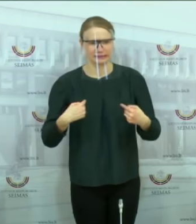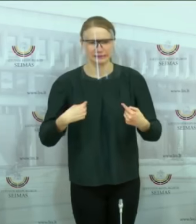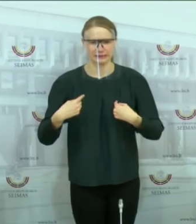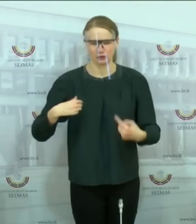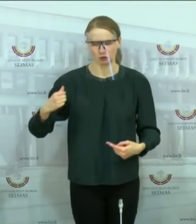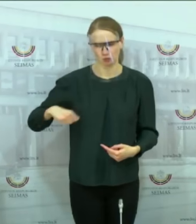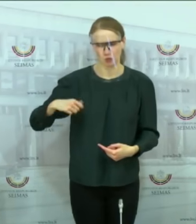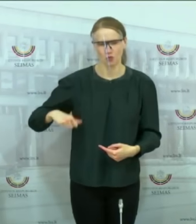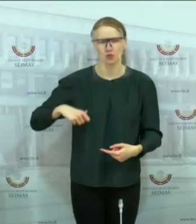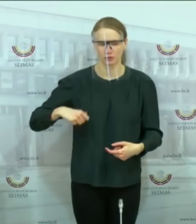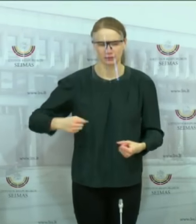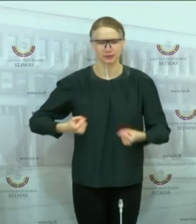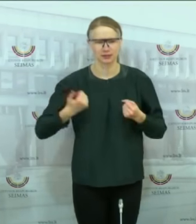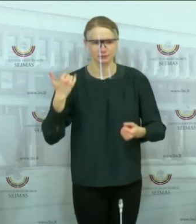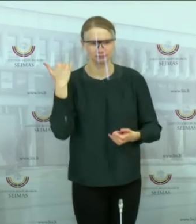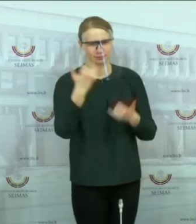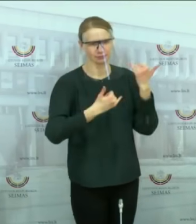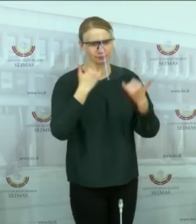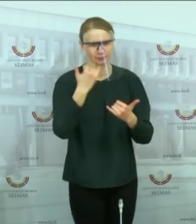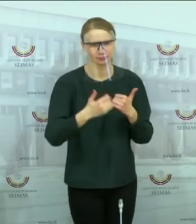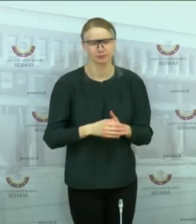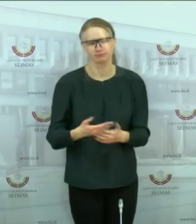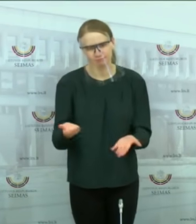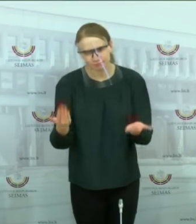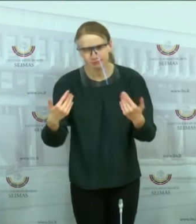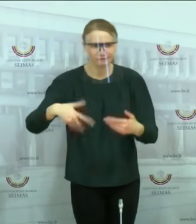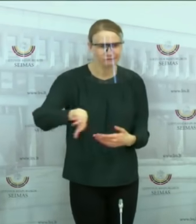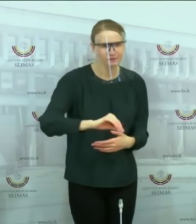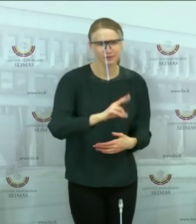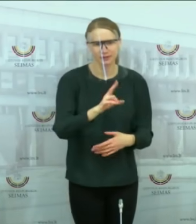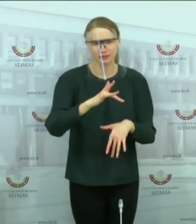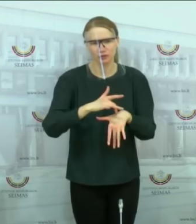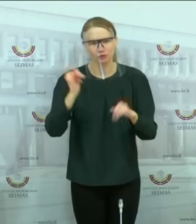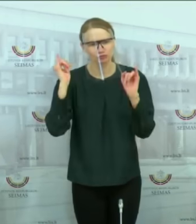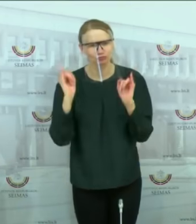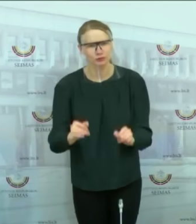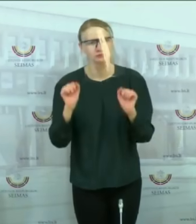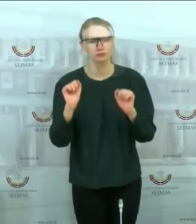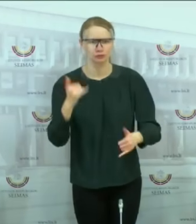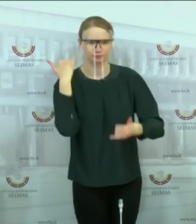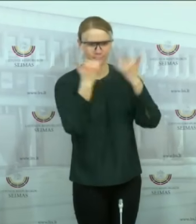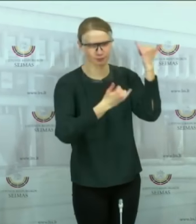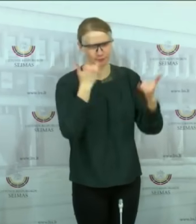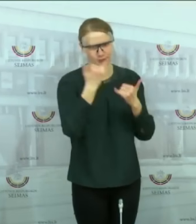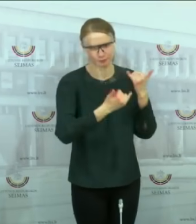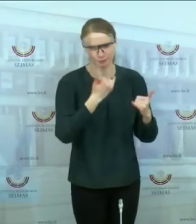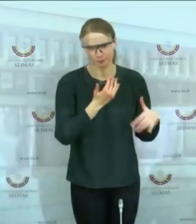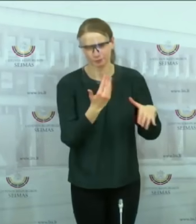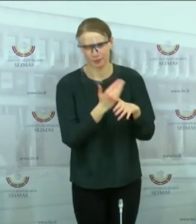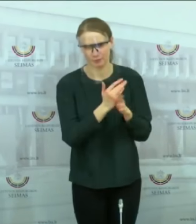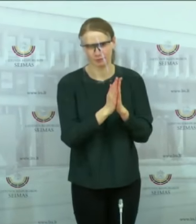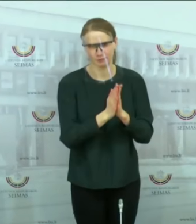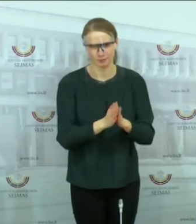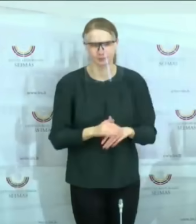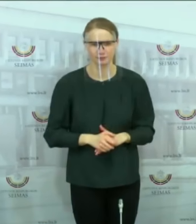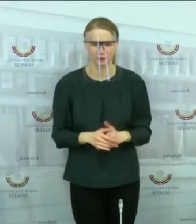žmonės skambina, paraginti aktyviau, intensyviau skambinti, nes nėra labai intensyvus tas skambinimas